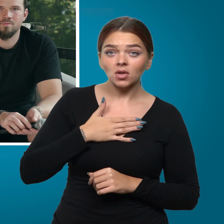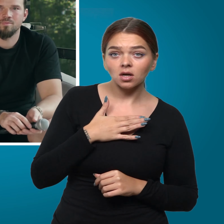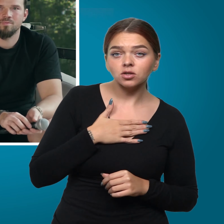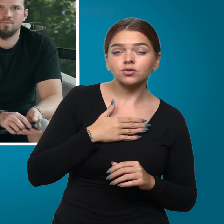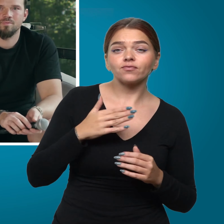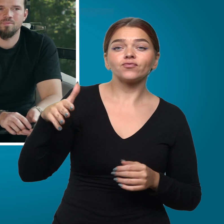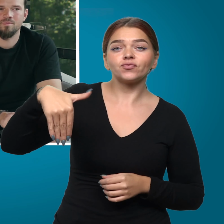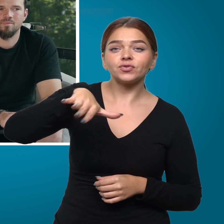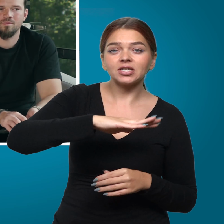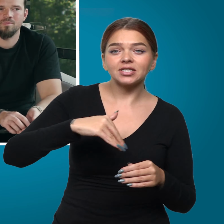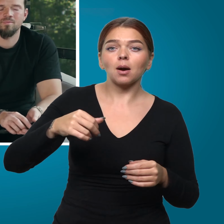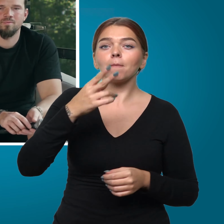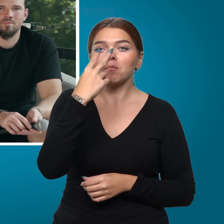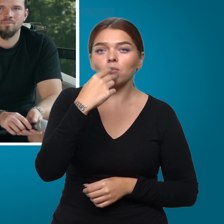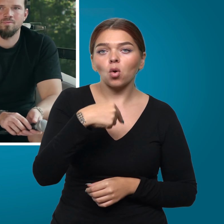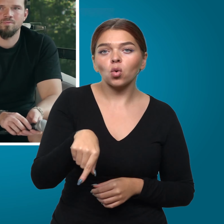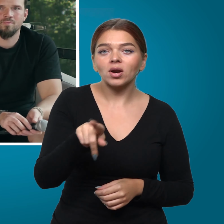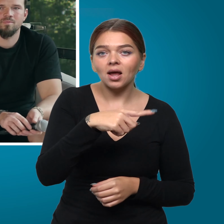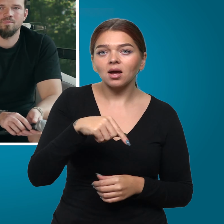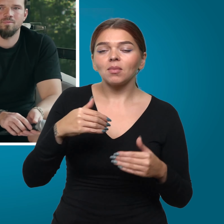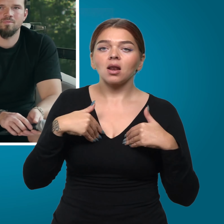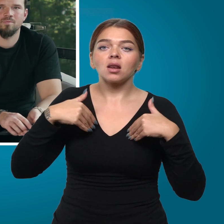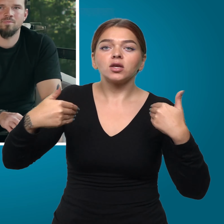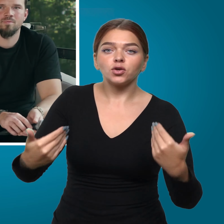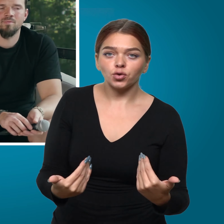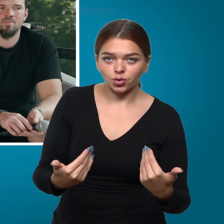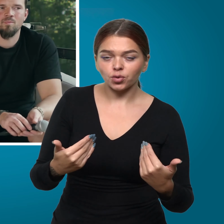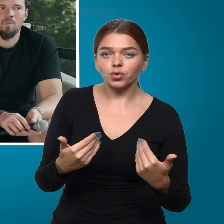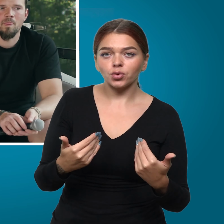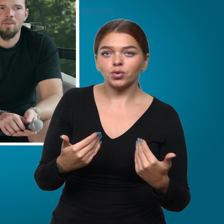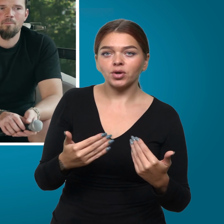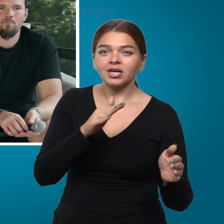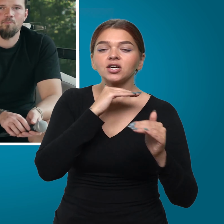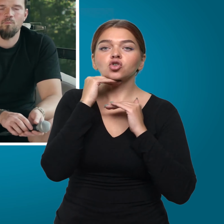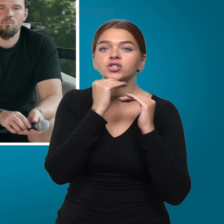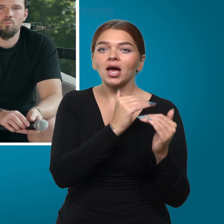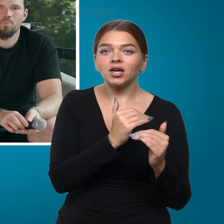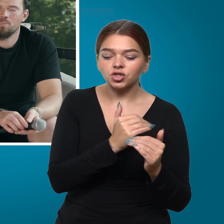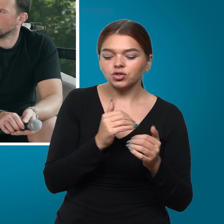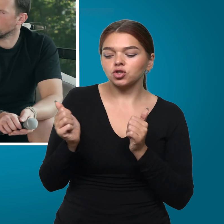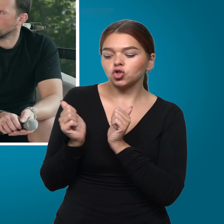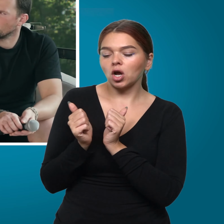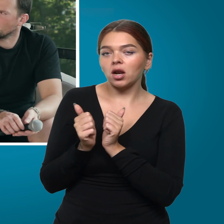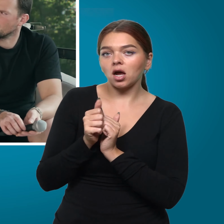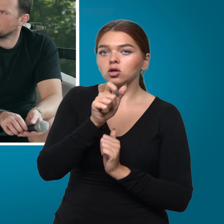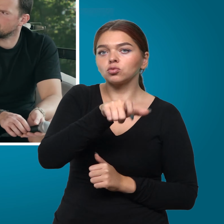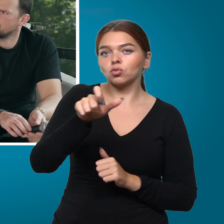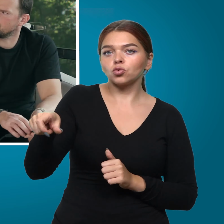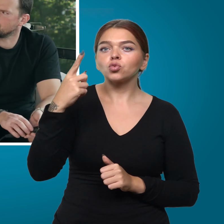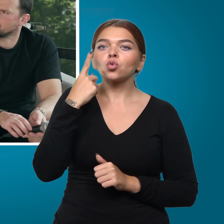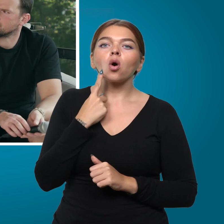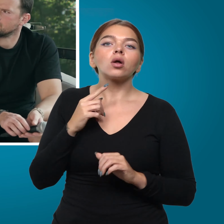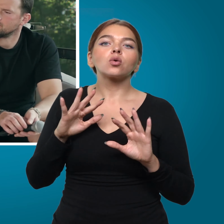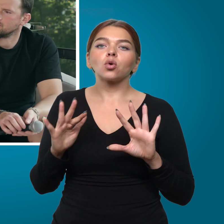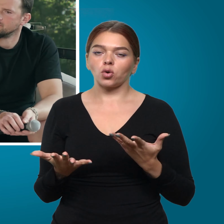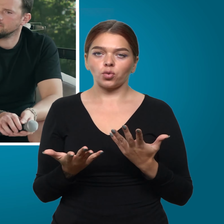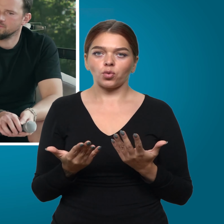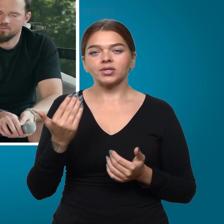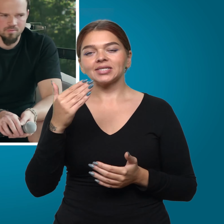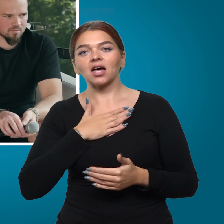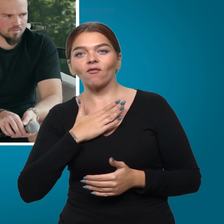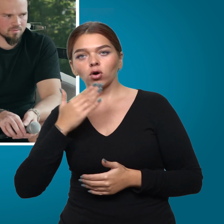šalia nori, tų savų svetimų. Net ir pas mane šeimoje buvo toksai labai skirtingas santykis. Mano sesuo yra už